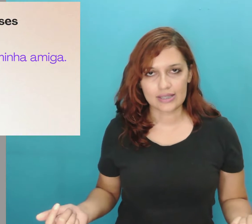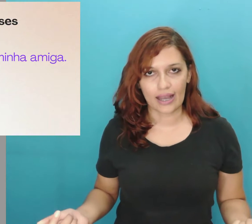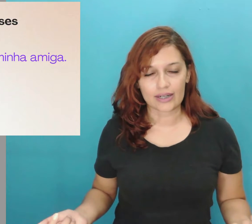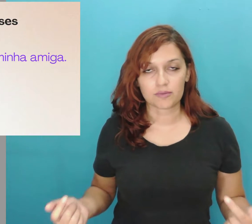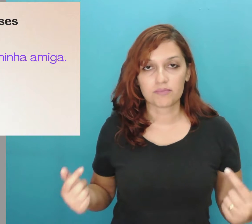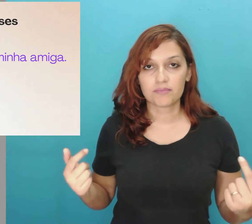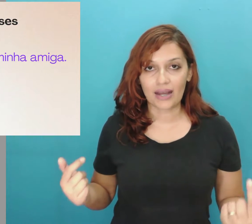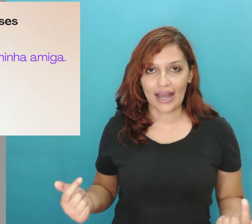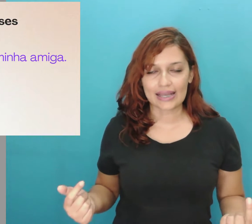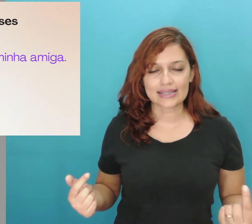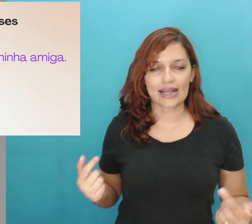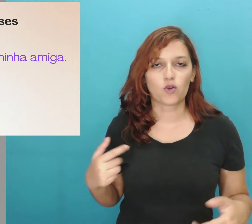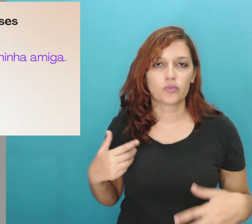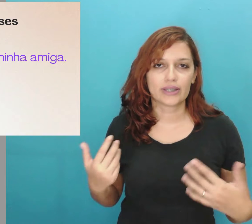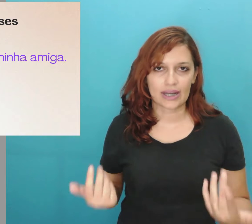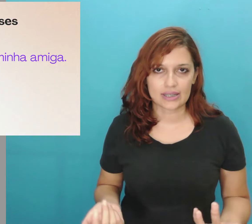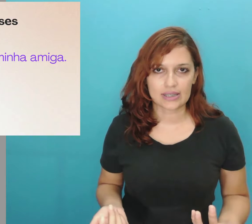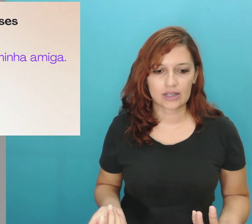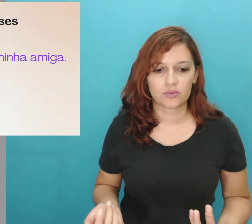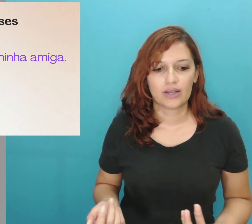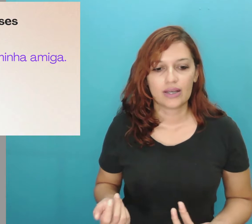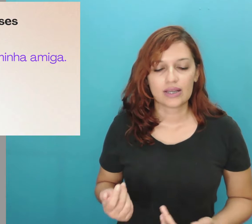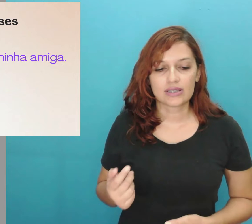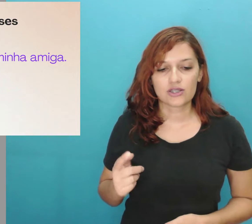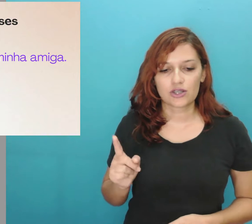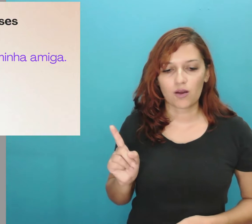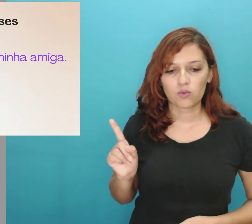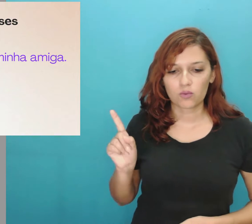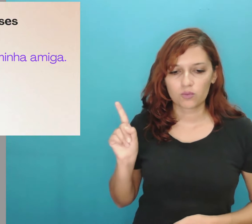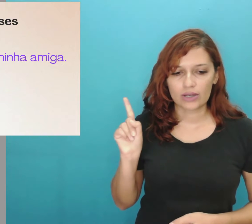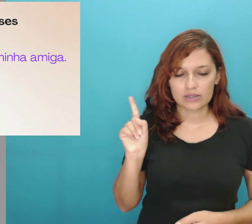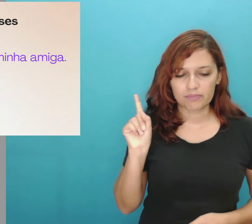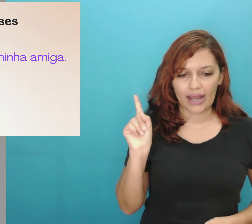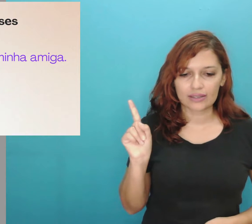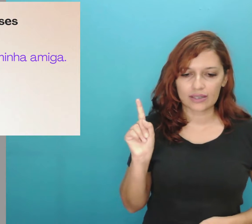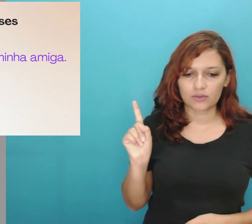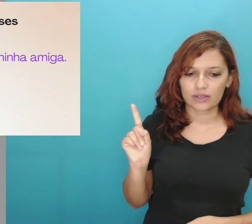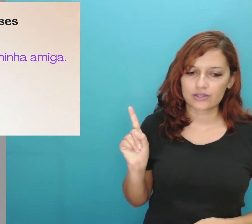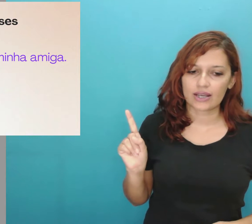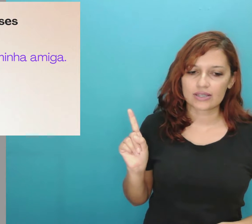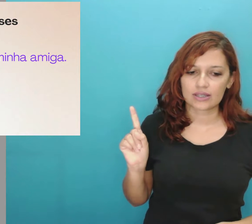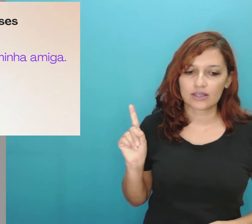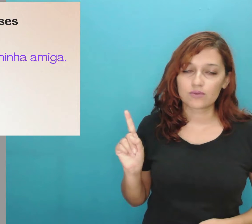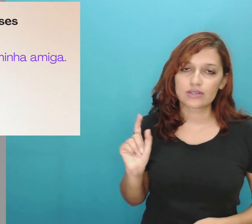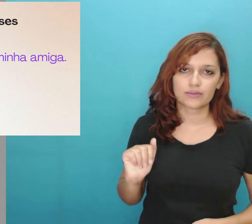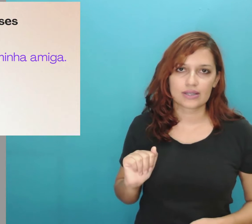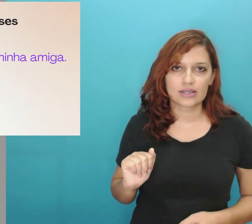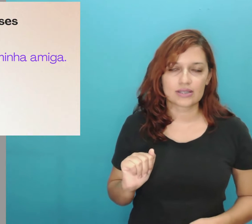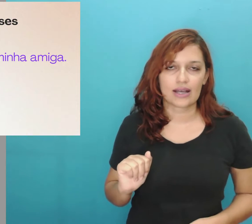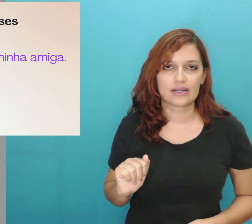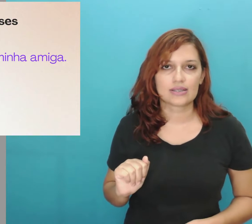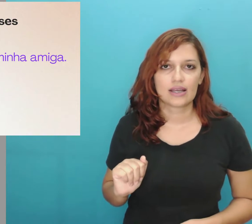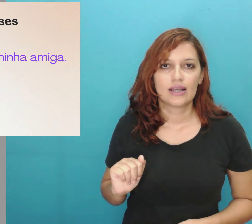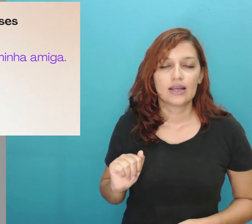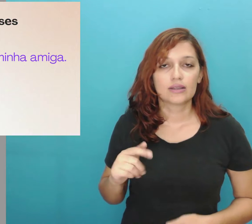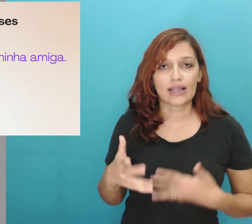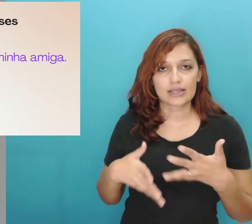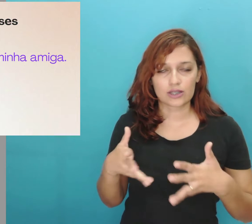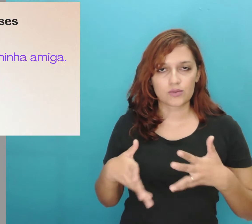necessária. Mas na comunicação, existem algumas partículas dessa que não são necessárias na